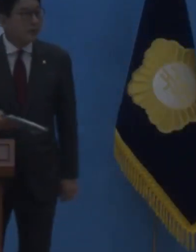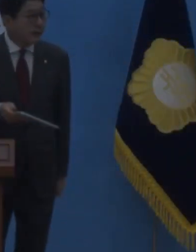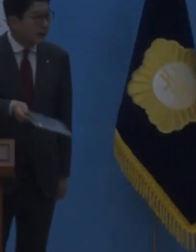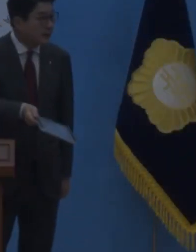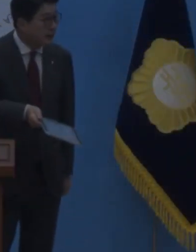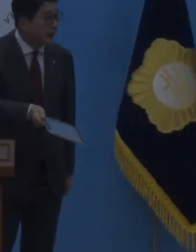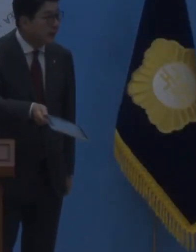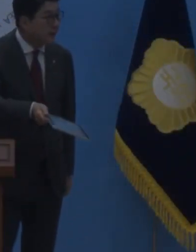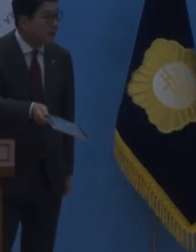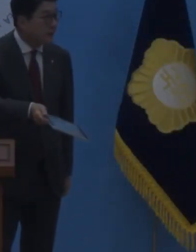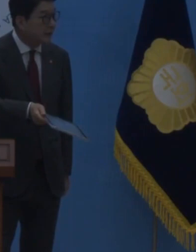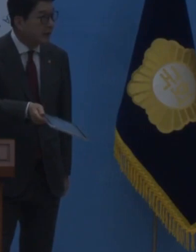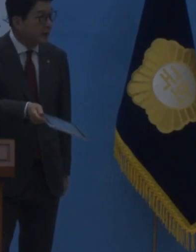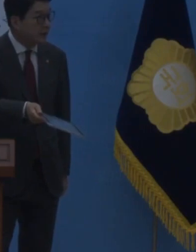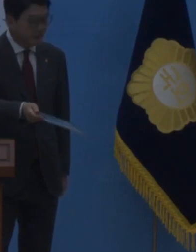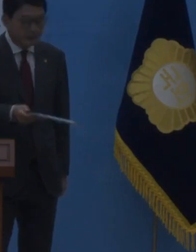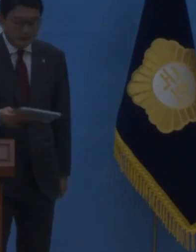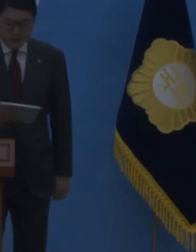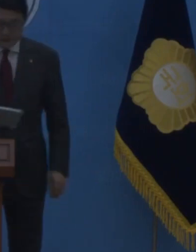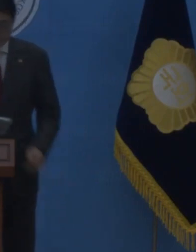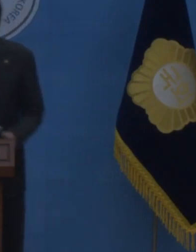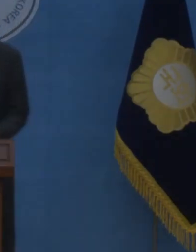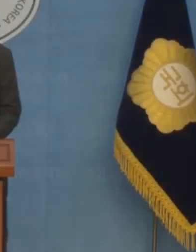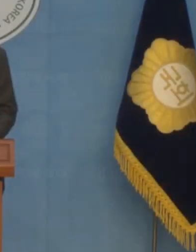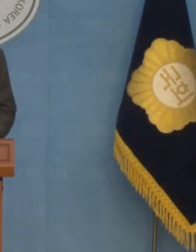이게 국회 안에서는 이게 되는 거지, 그지?